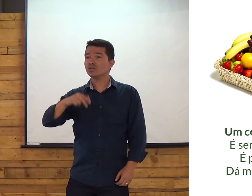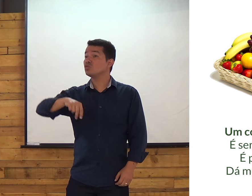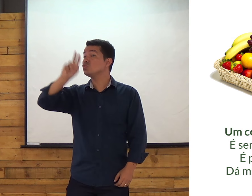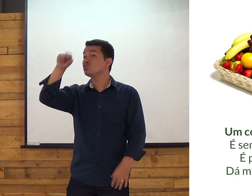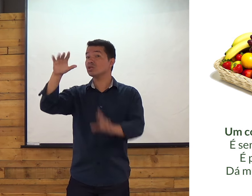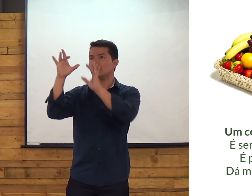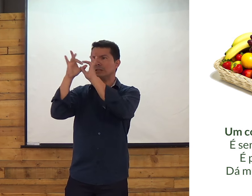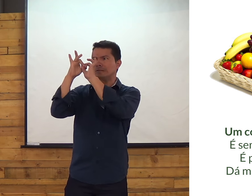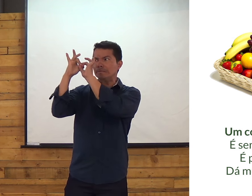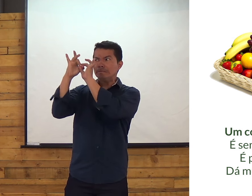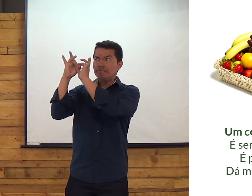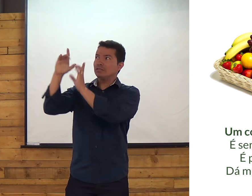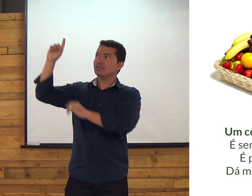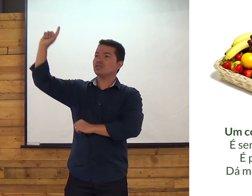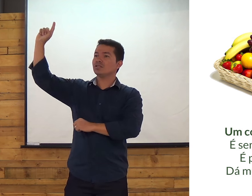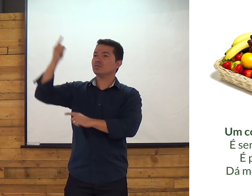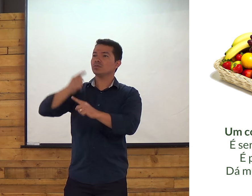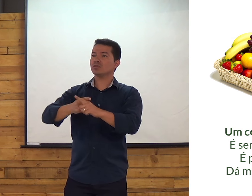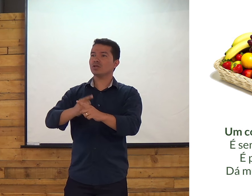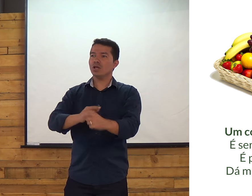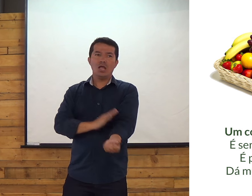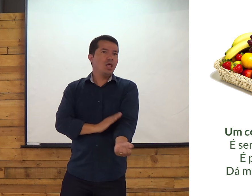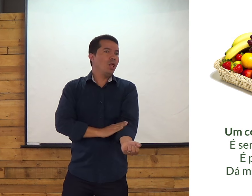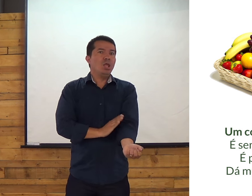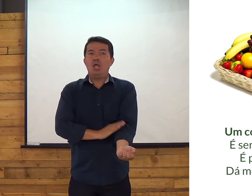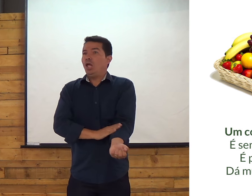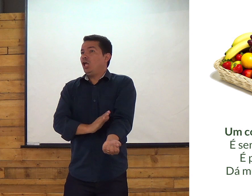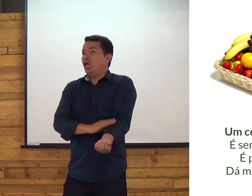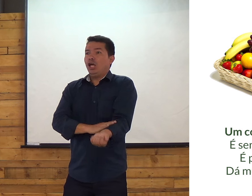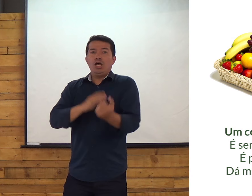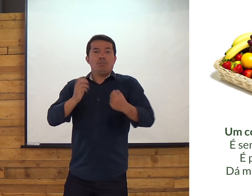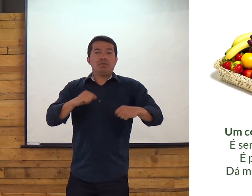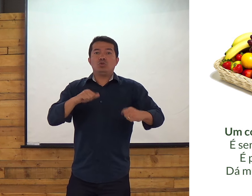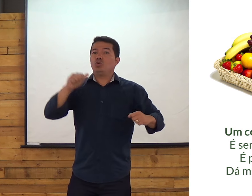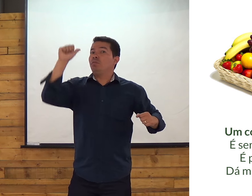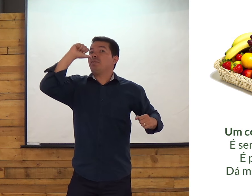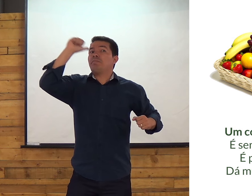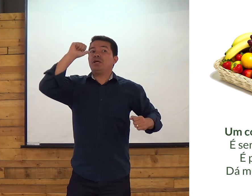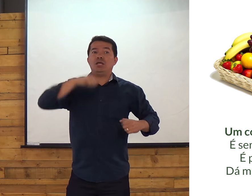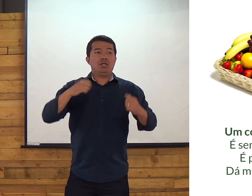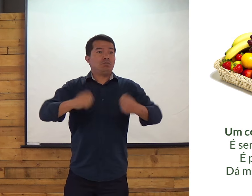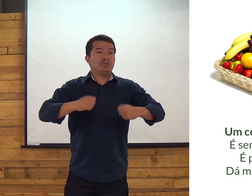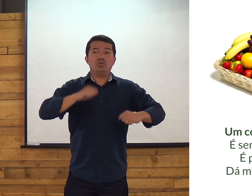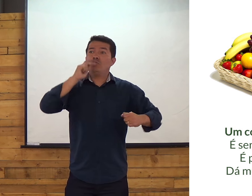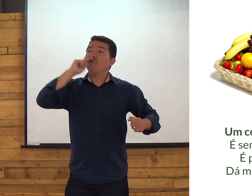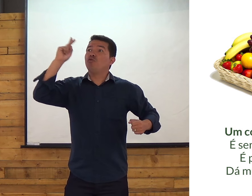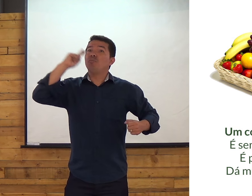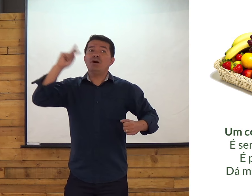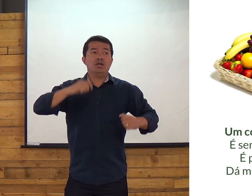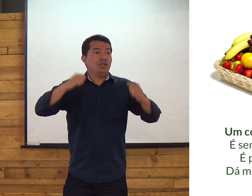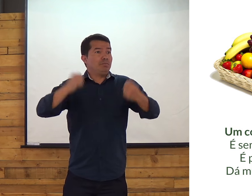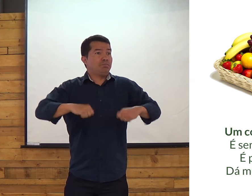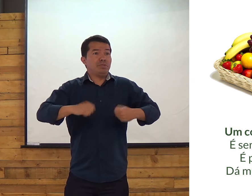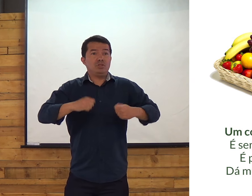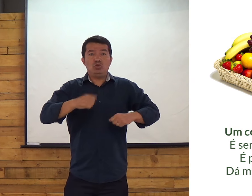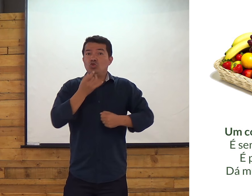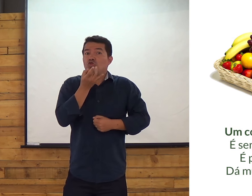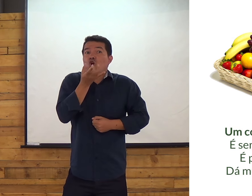Algumas pessoas nunca estão de fato sintonizados com o Senhor, porque elas têm necessidade